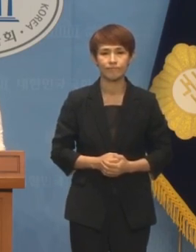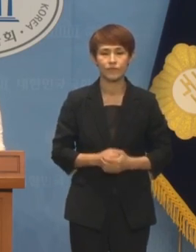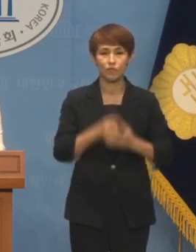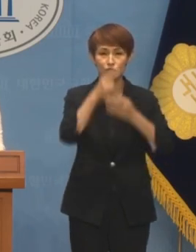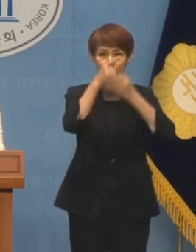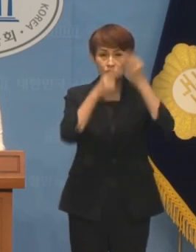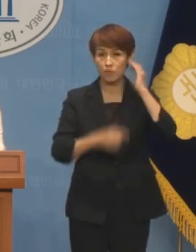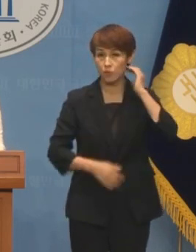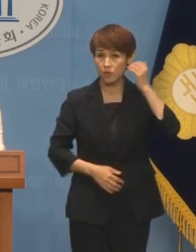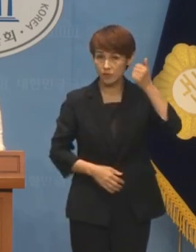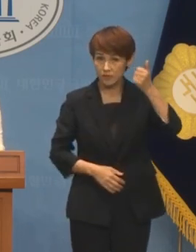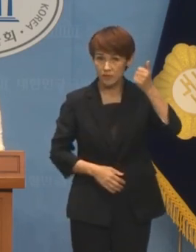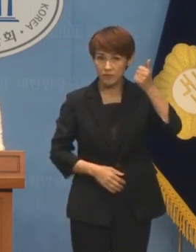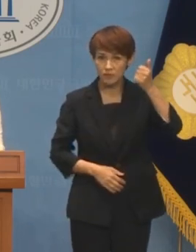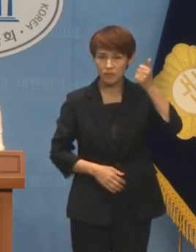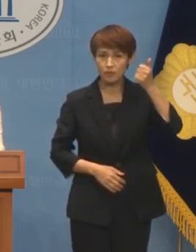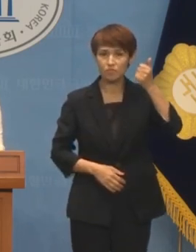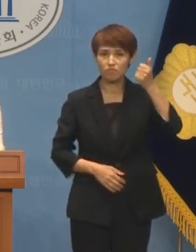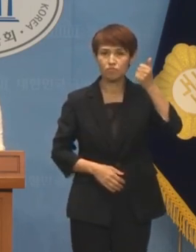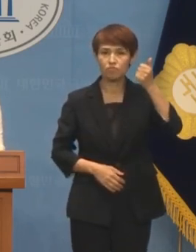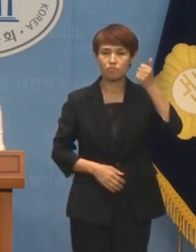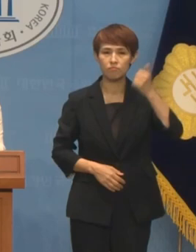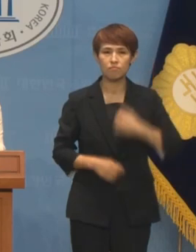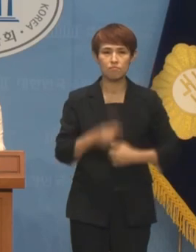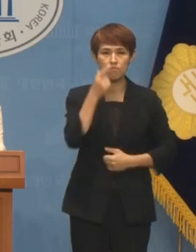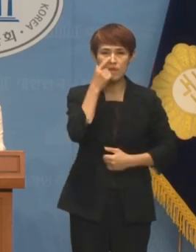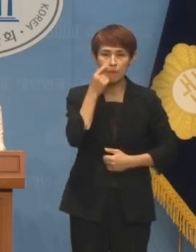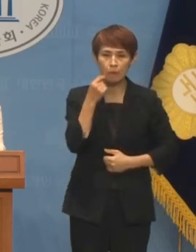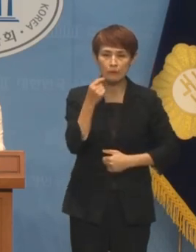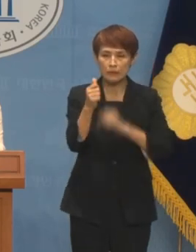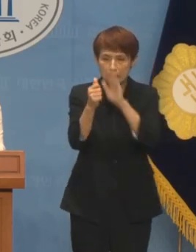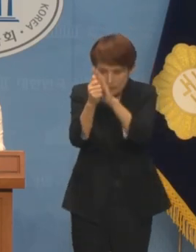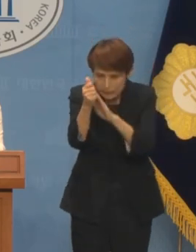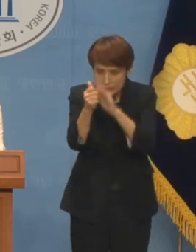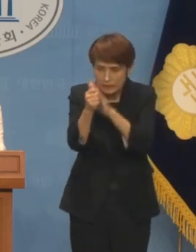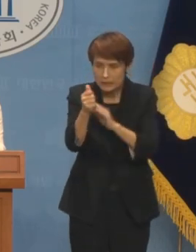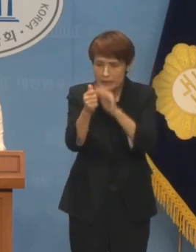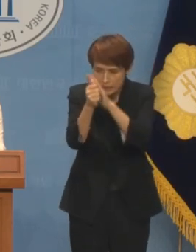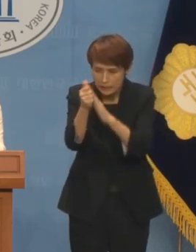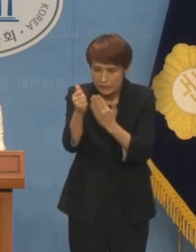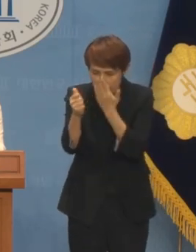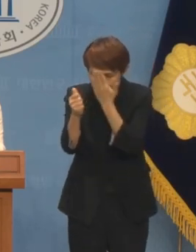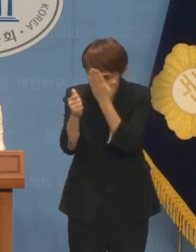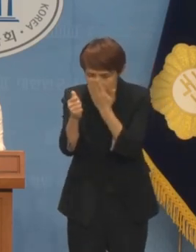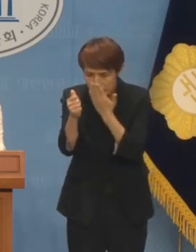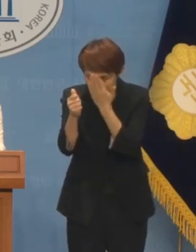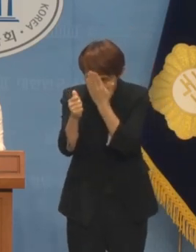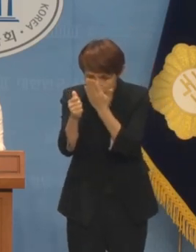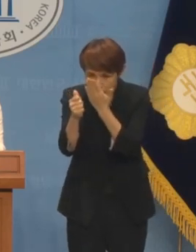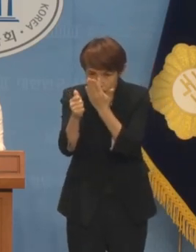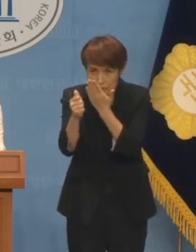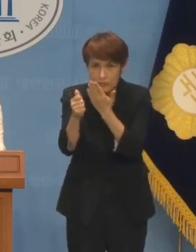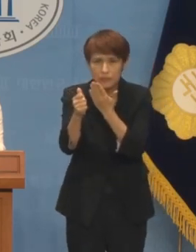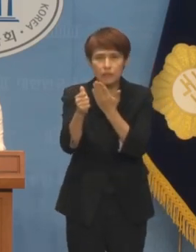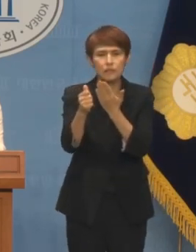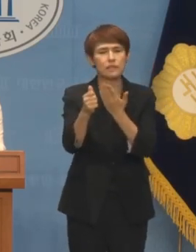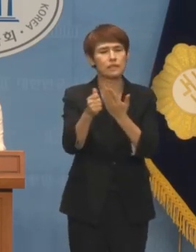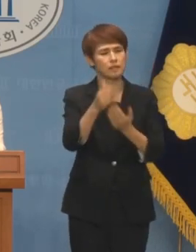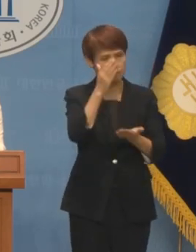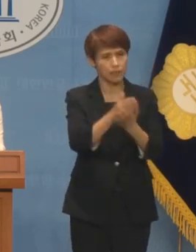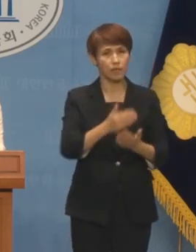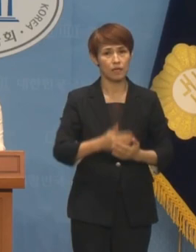윤석열 대통령은 퍼주기 대일 굴욕 외교를 멈추지 않으면 역사의 죄인으로 남을